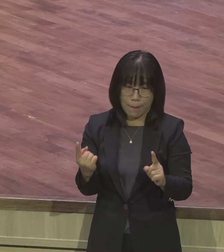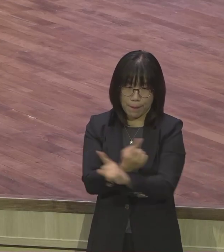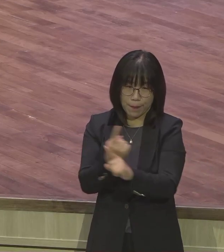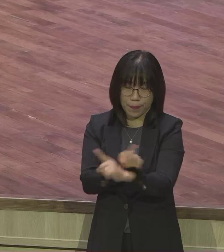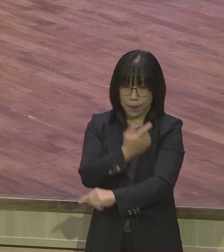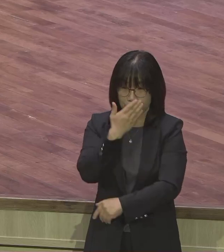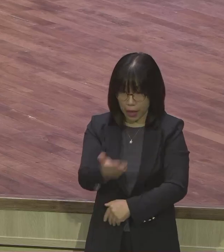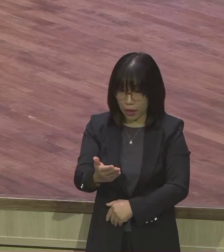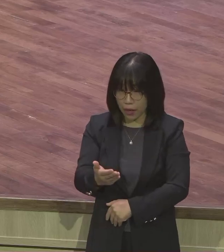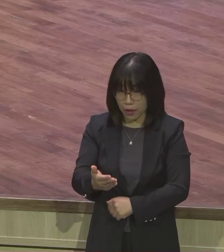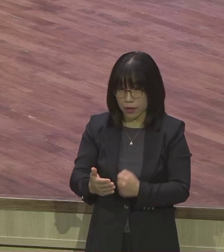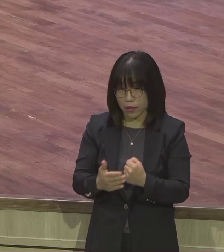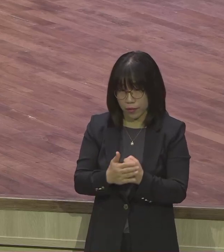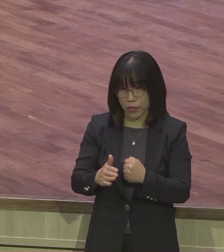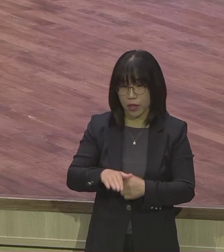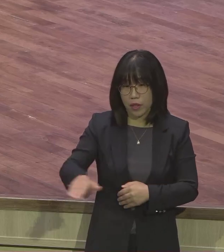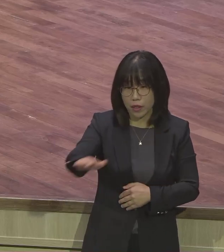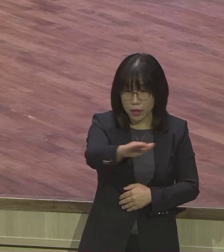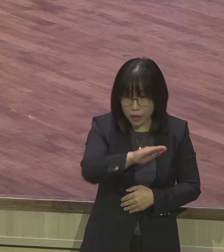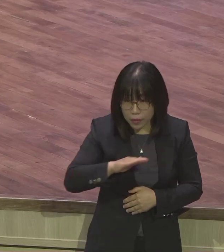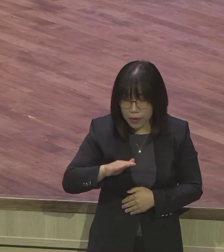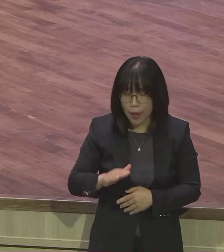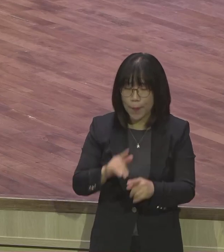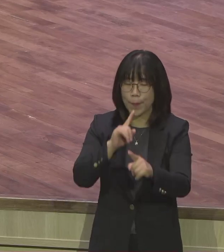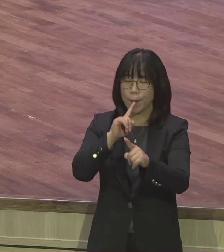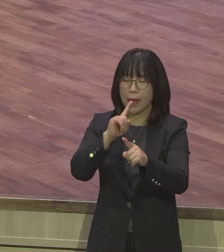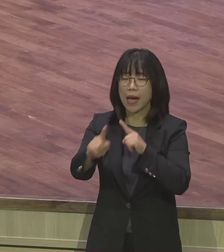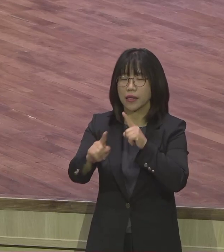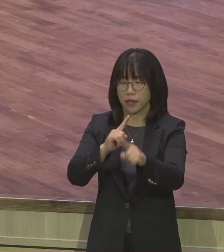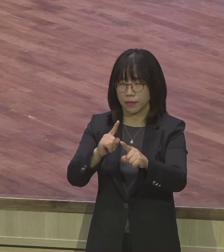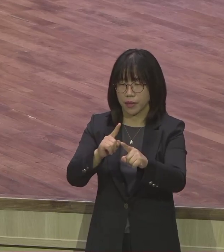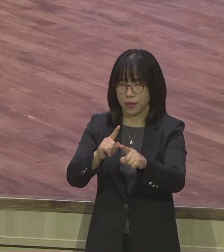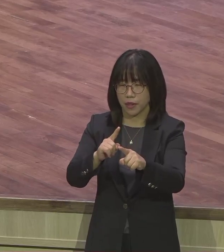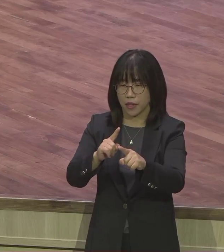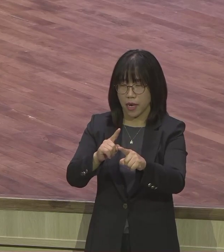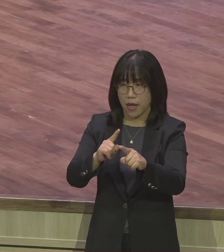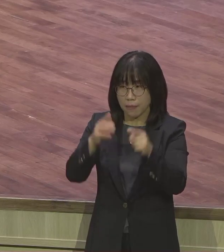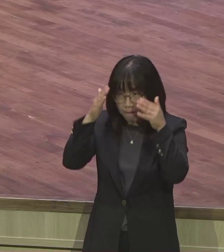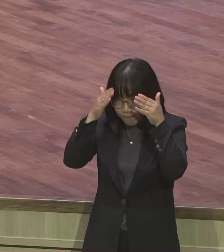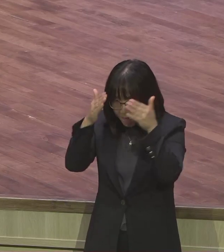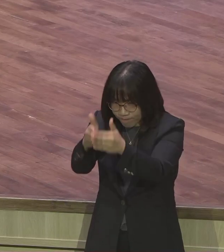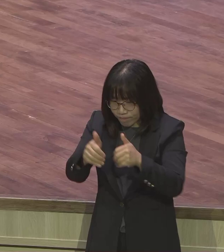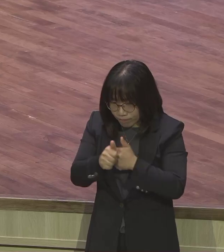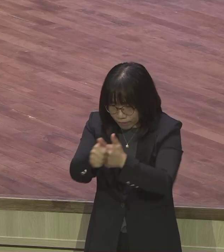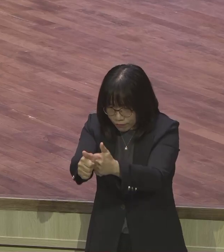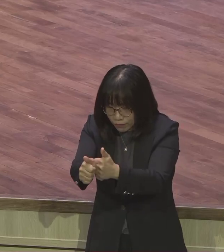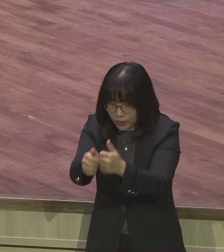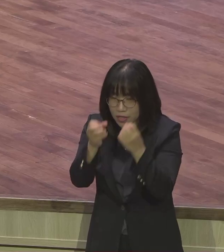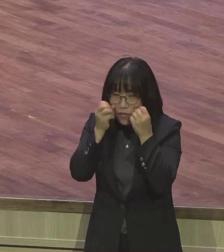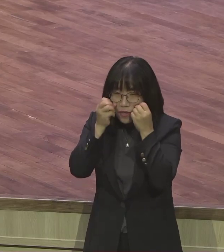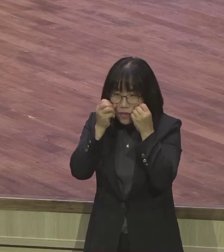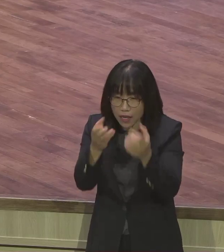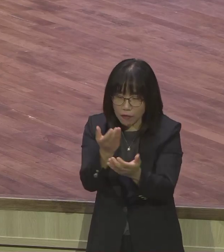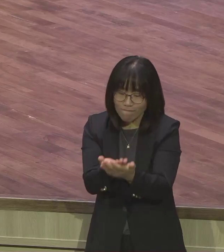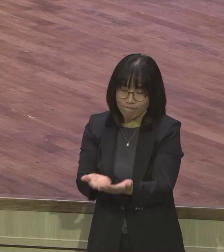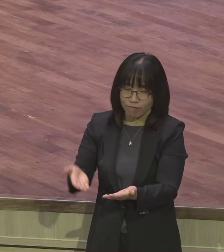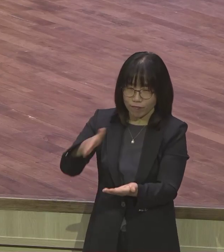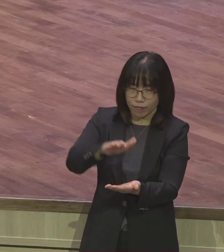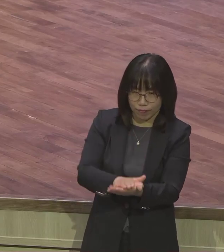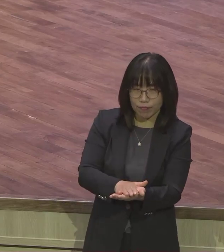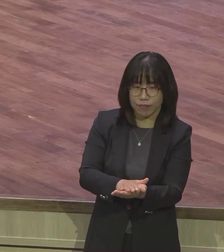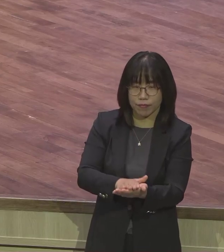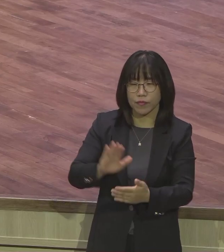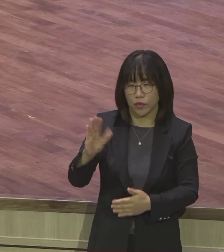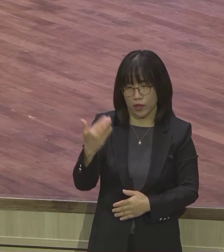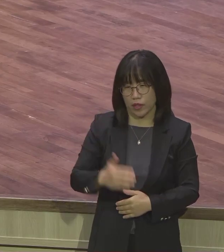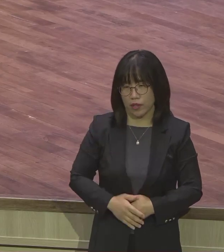수 있기 때문에, 말씀을 여러분이 딱 따라가면 새틀로 바꿔줄 수 있어요. 완전히 새로운